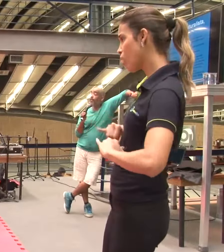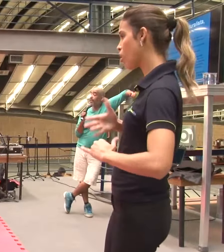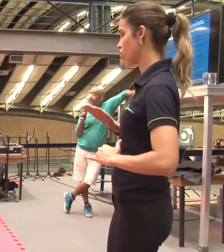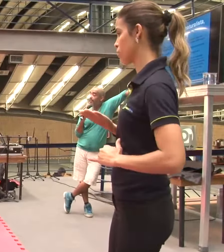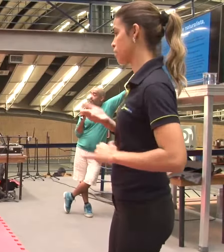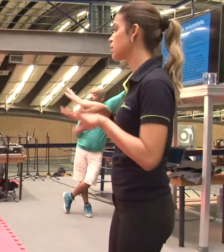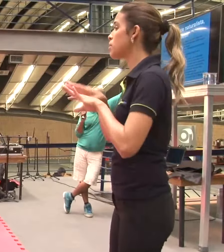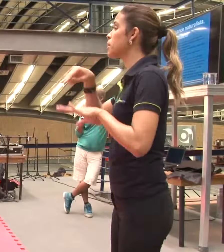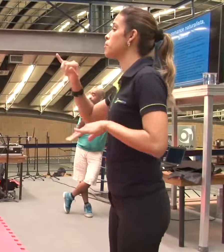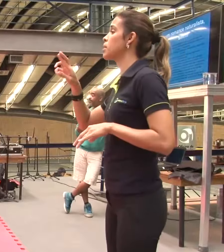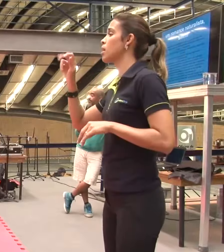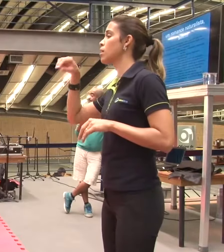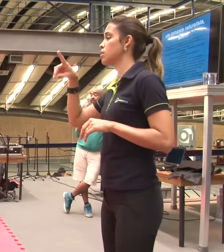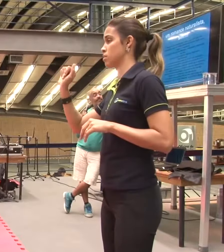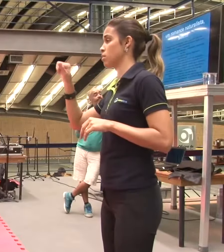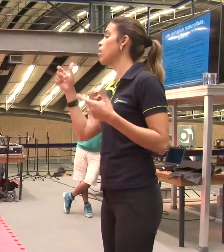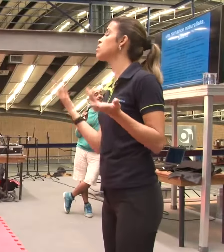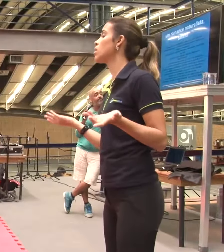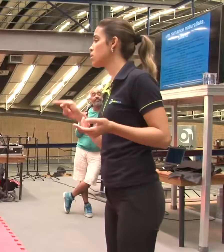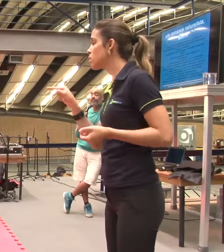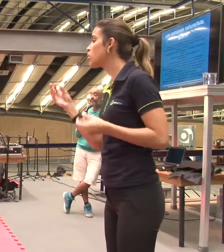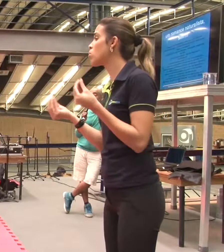E Miranda nessa história?